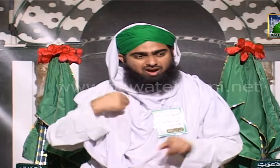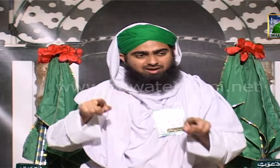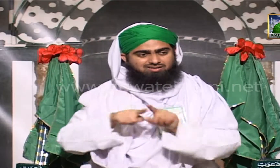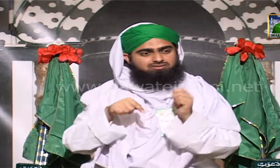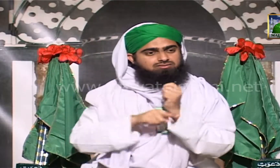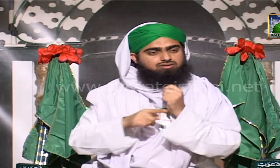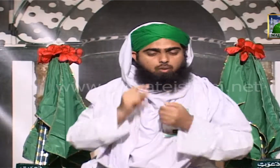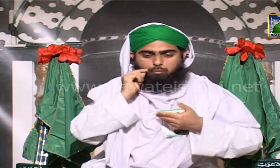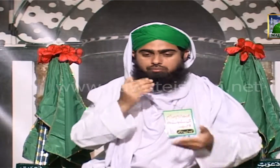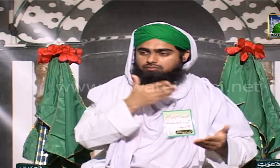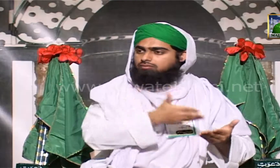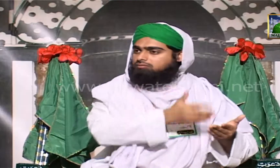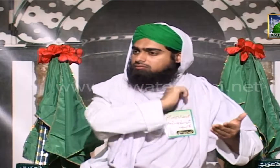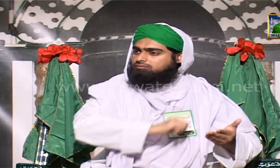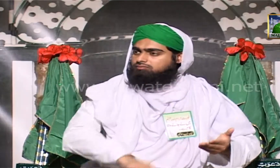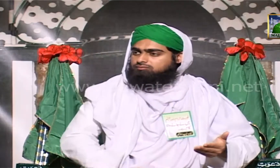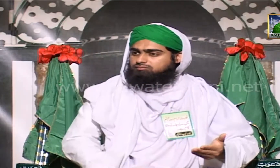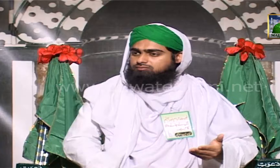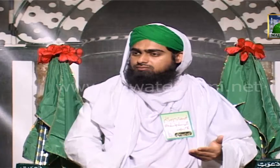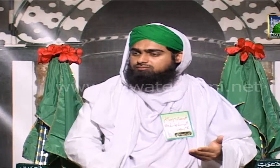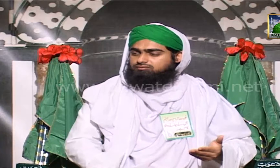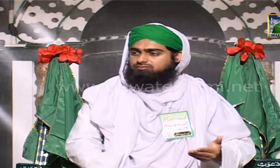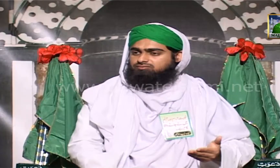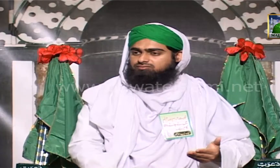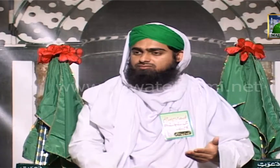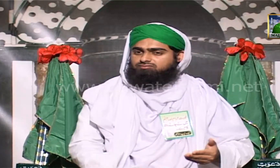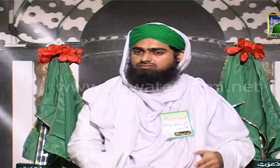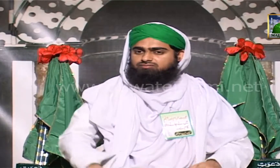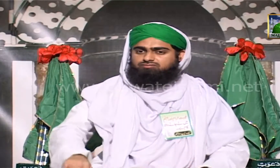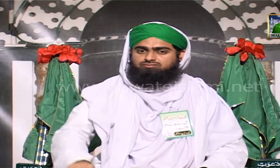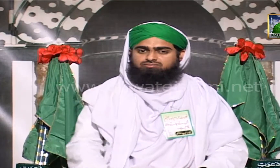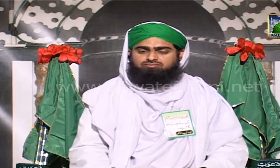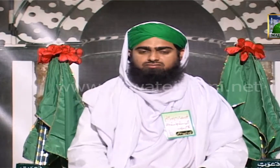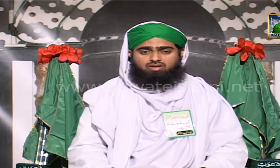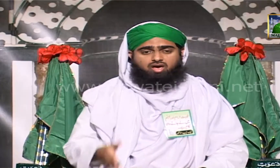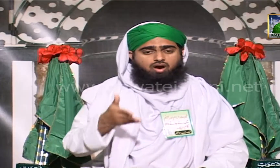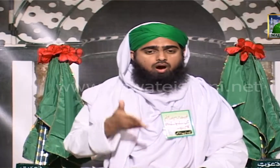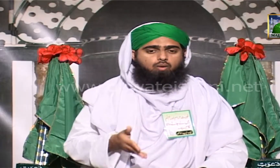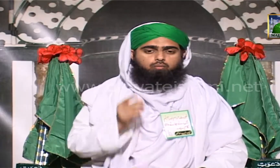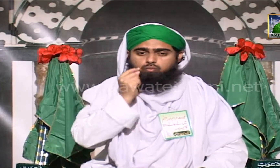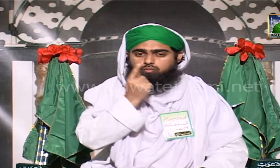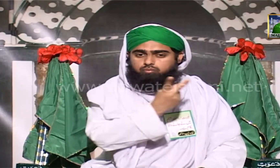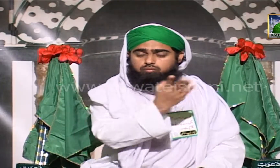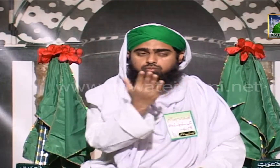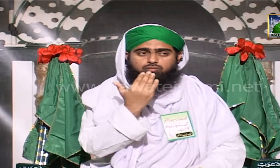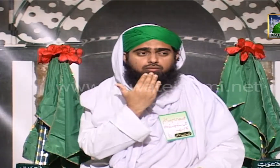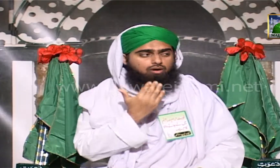سوانگ رچایا ہے, یہ بچہ اسی کا ہے. اب جب لوگوں نے سنا